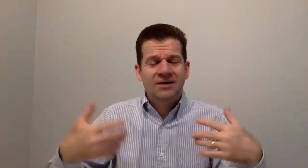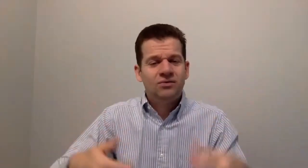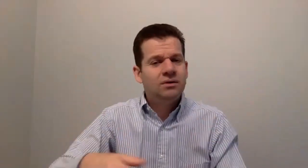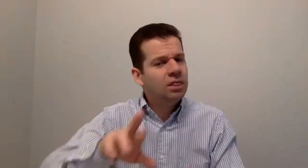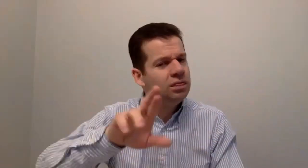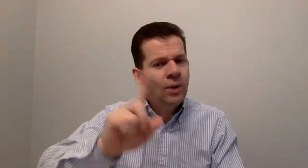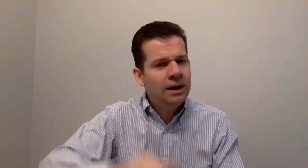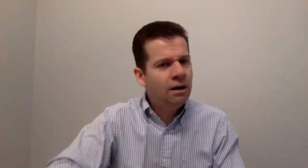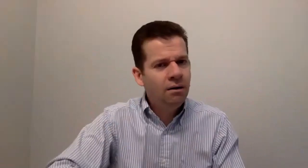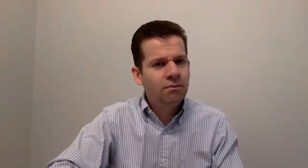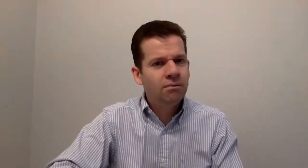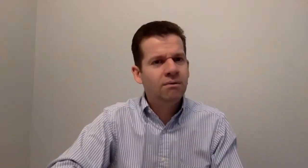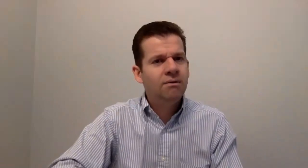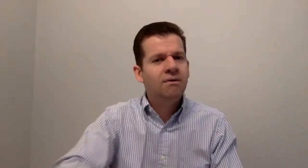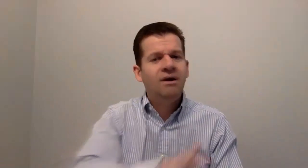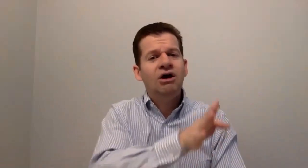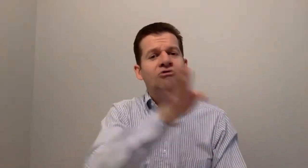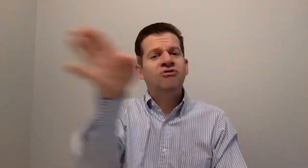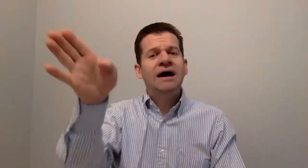Caro, não é não. Vai,